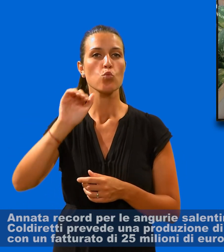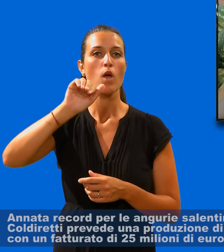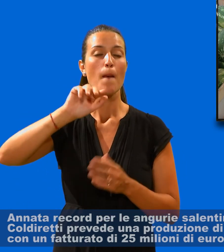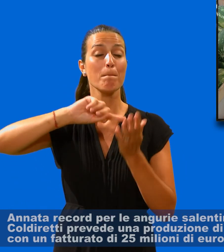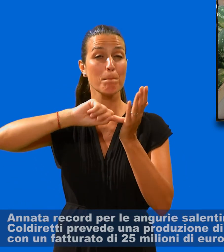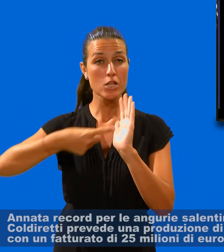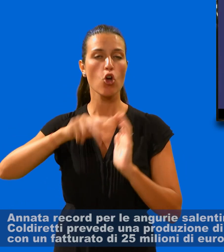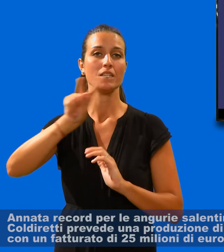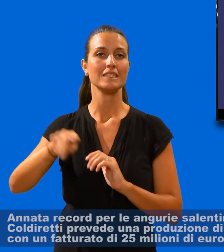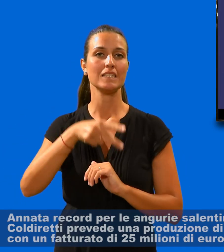euro